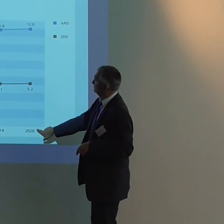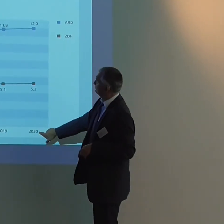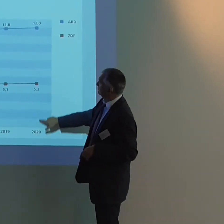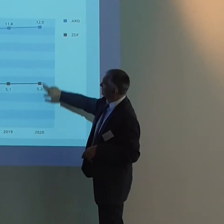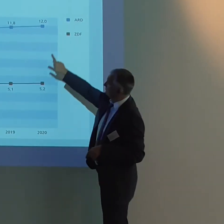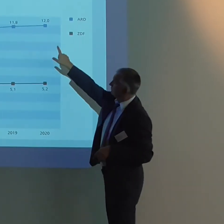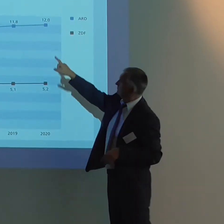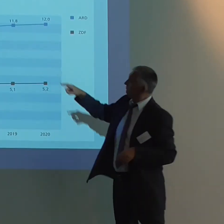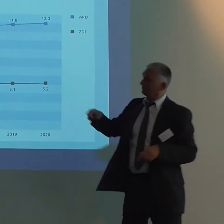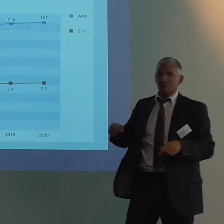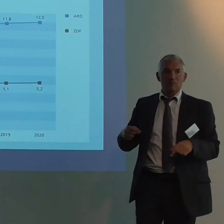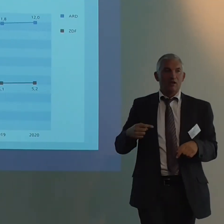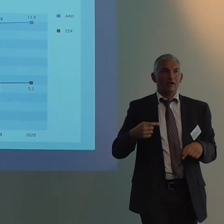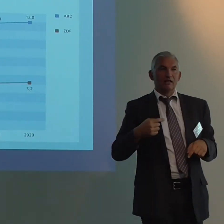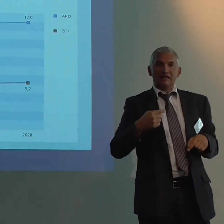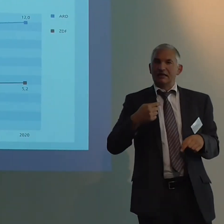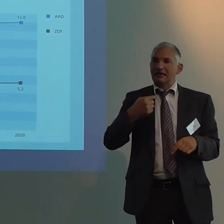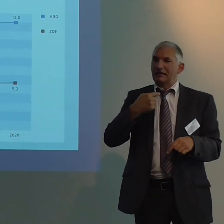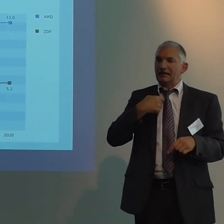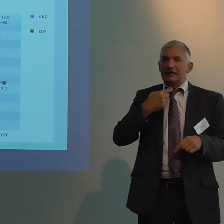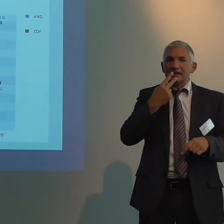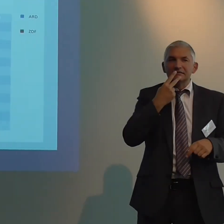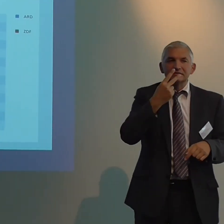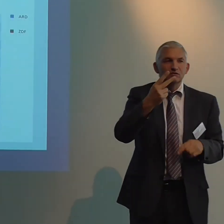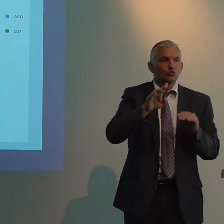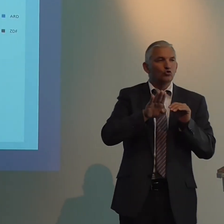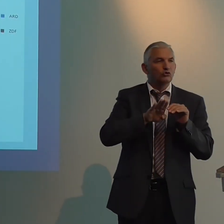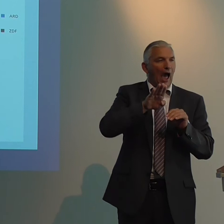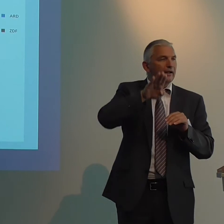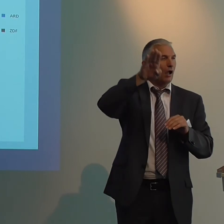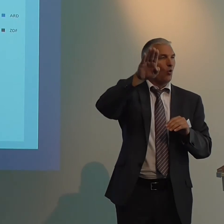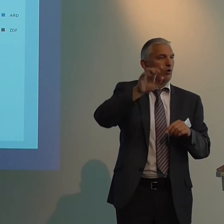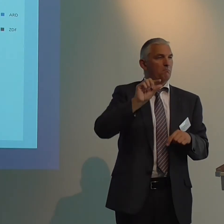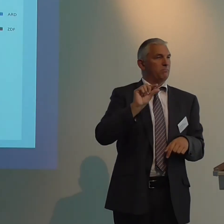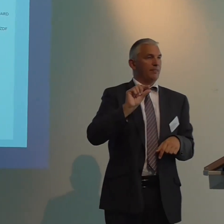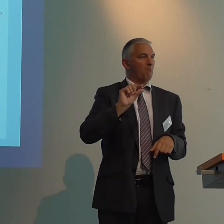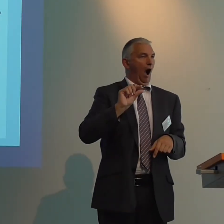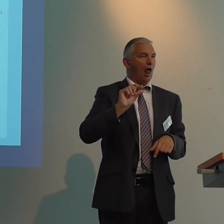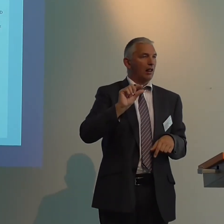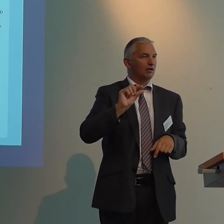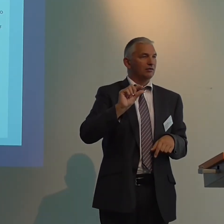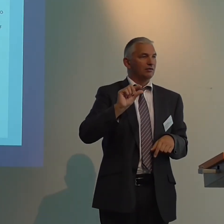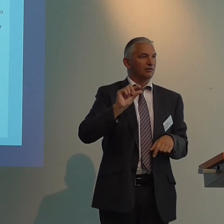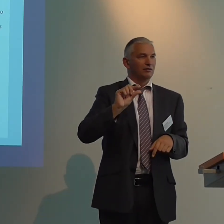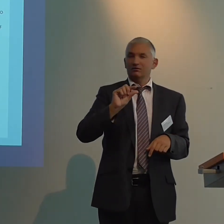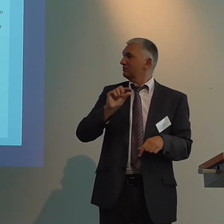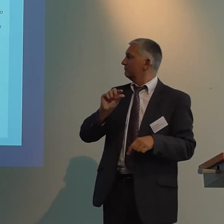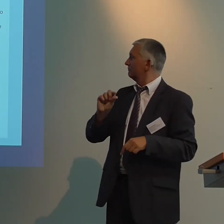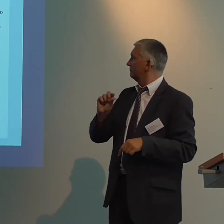drin, wie es im Jahr 2020 aussehen kann. Und ich denke, die Steigerung ist minimal. Also wenn man sich das